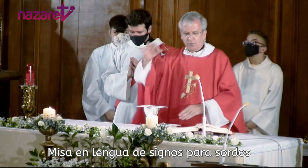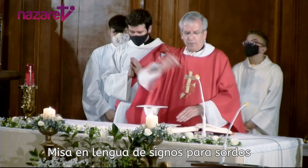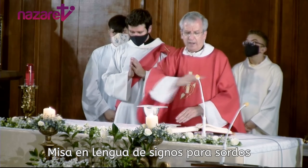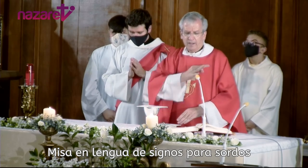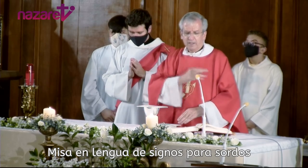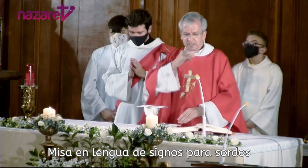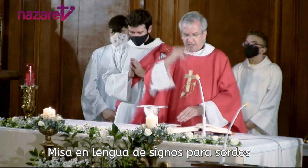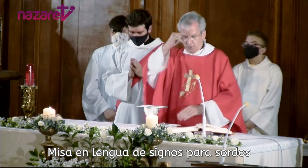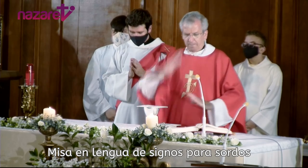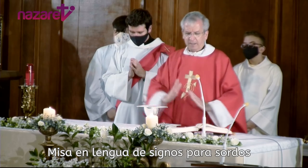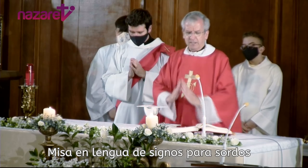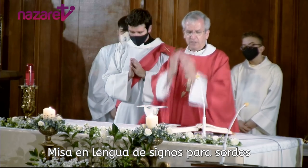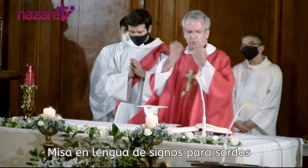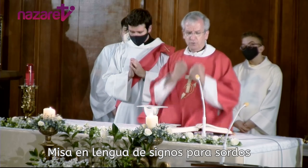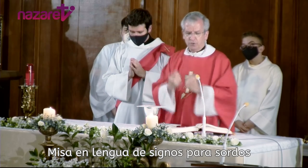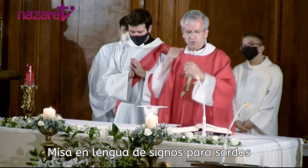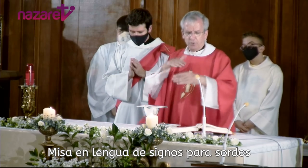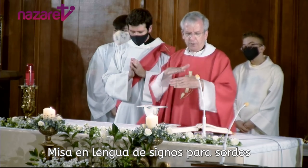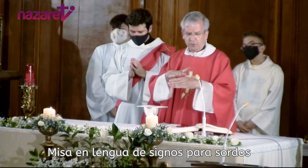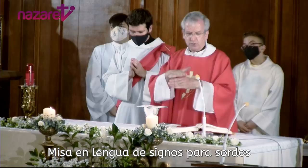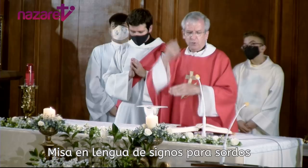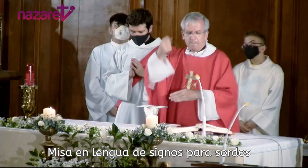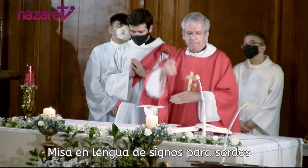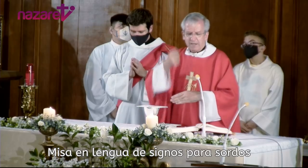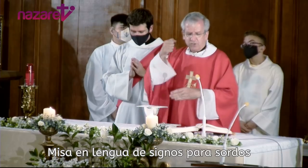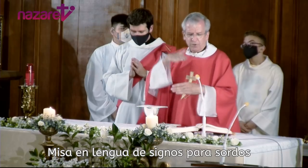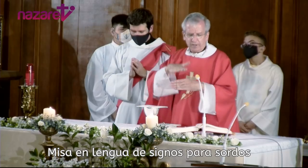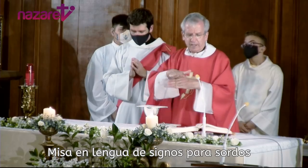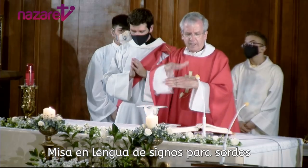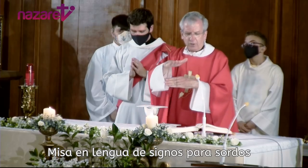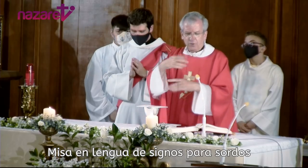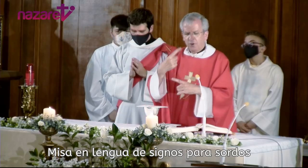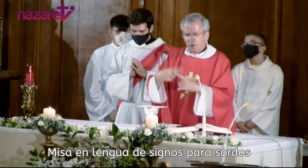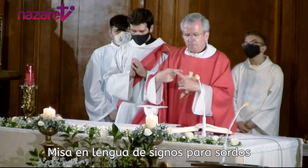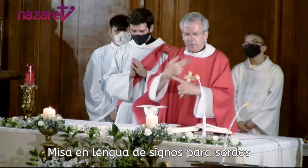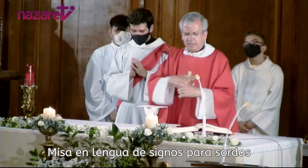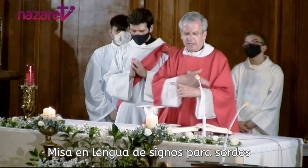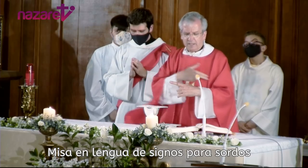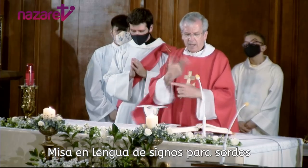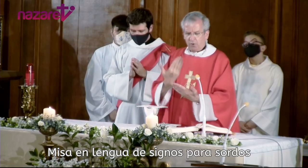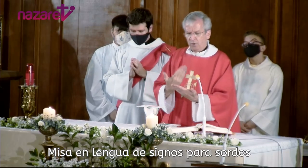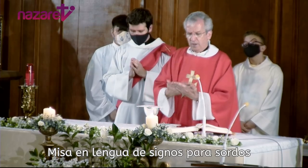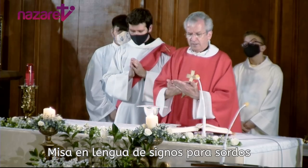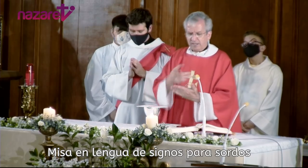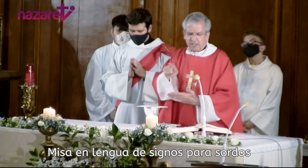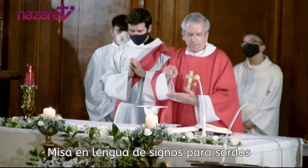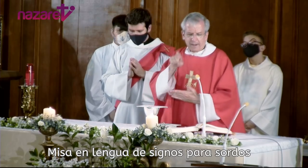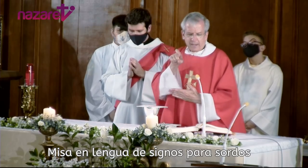lugar, Señor Padre Santo, Dios Todopoderoso, Pastor Eterno, porque Santiago, testigo